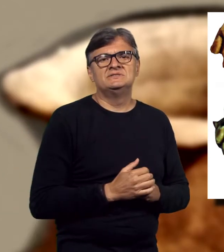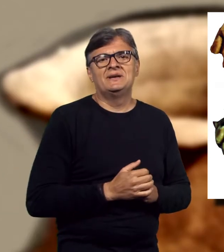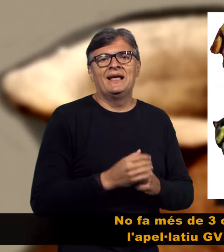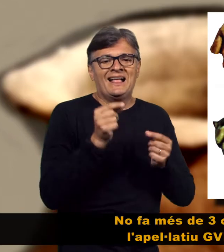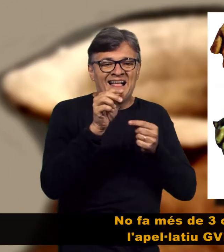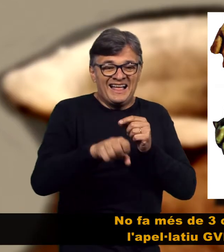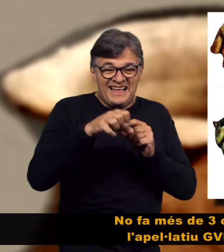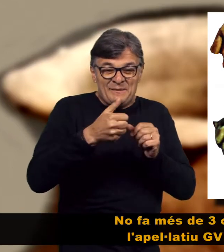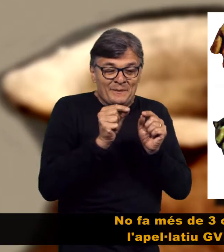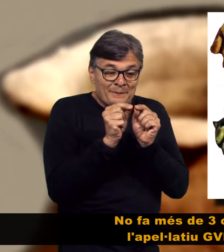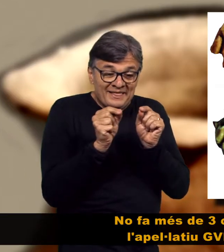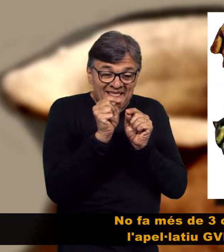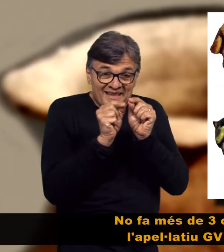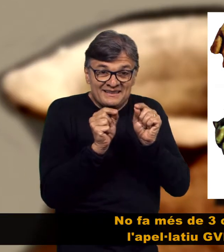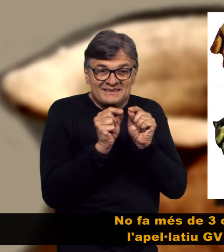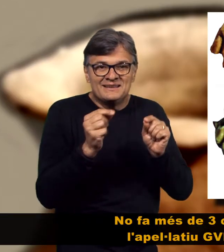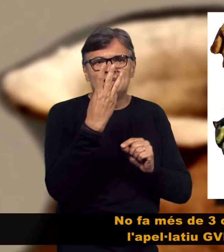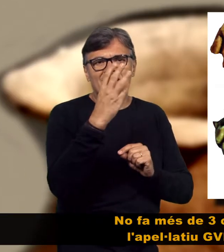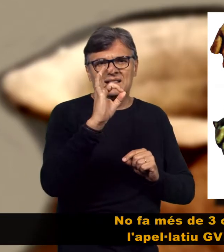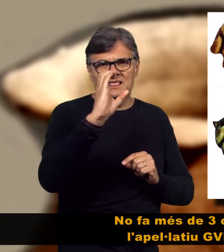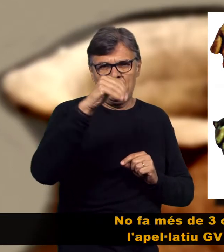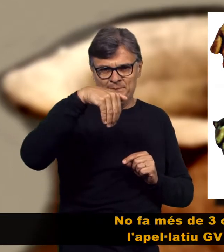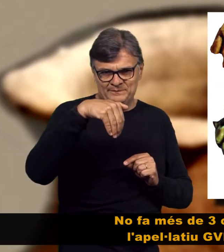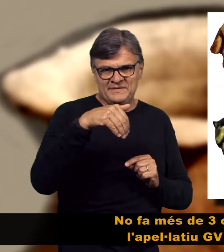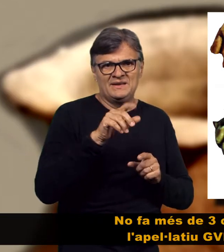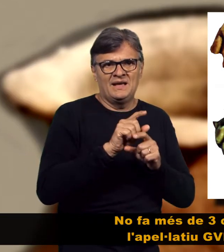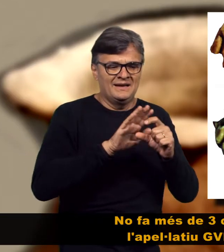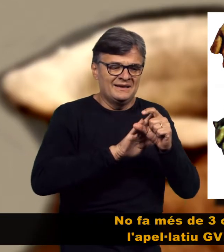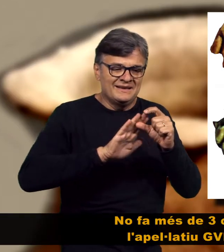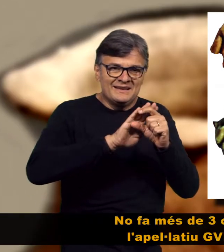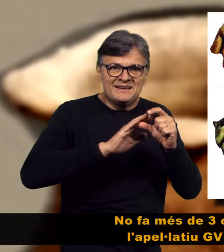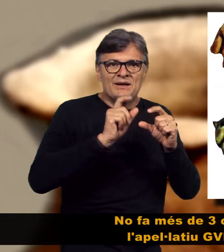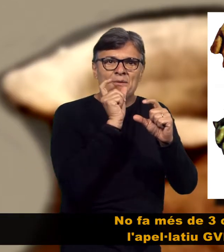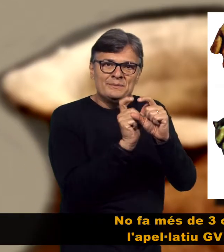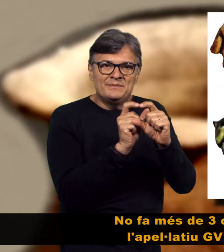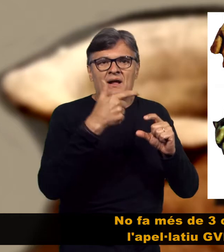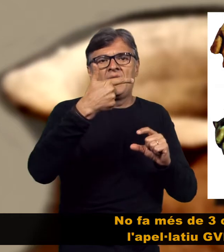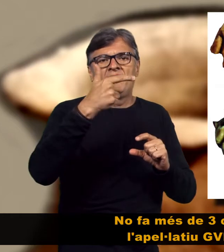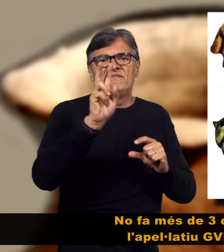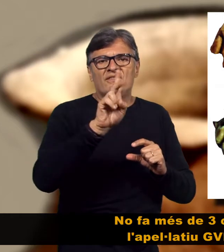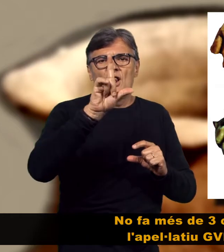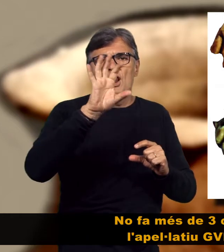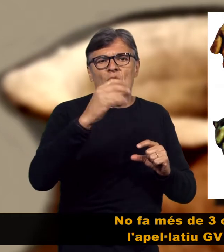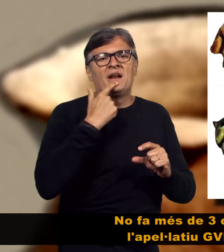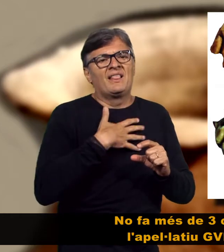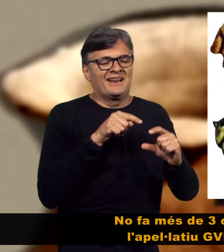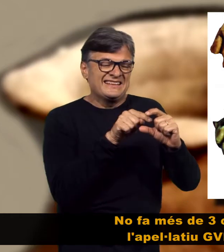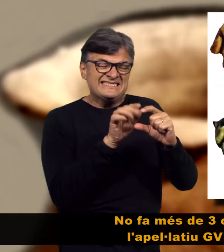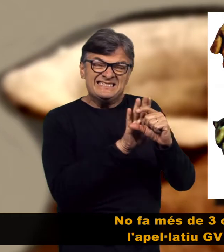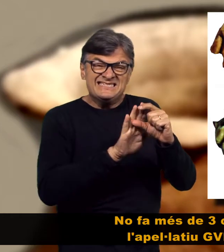No fa més de 3 centímetres i conserva l'apel·latiu G-LO, GULAFRA, associat al número 4,